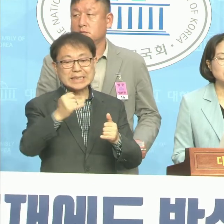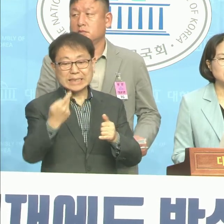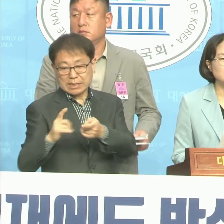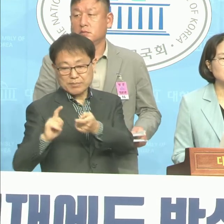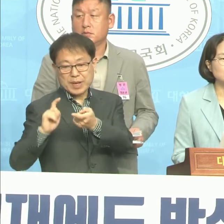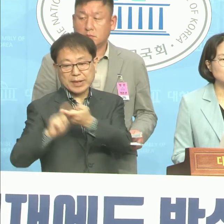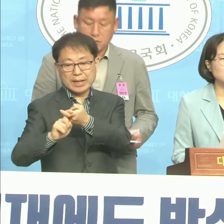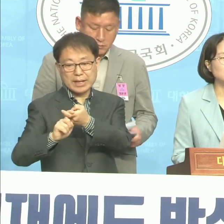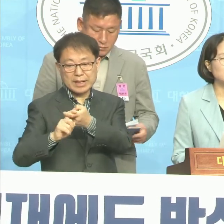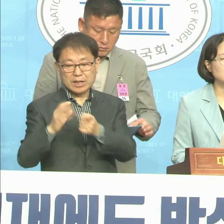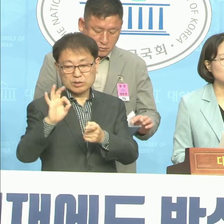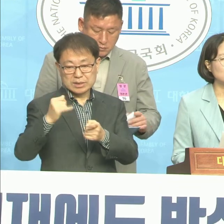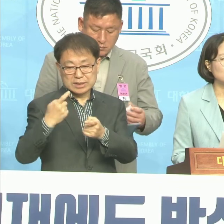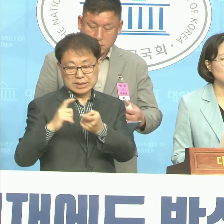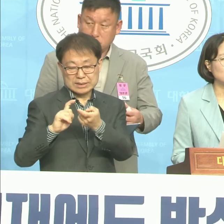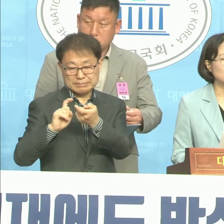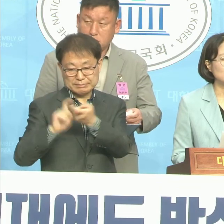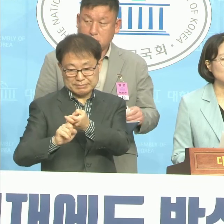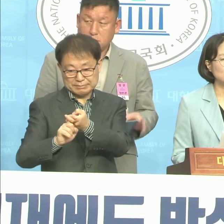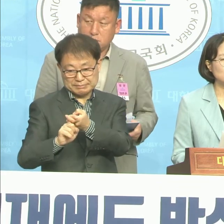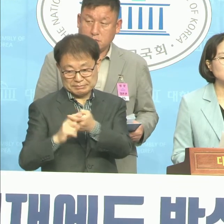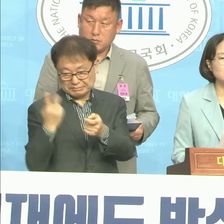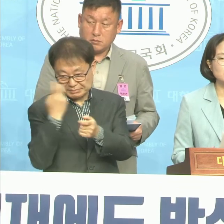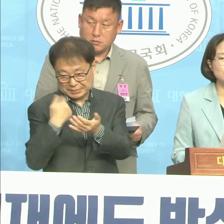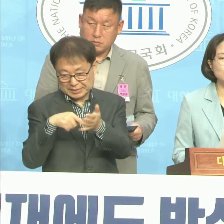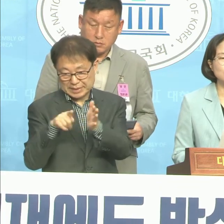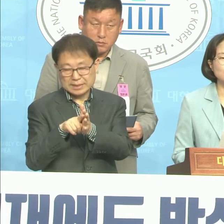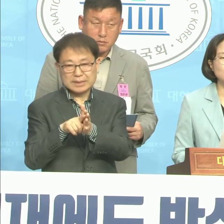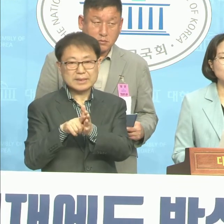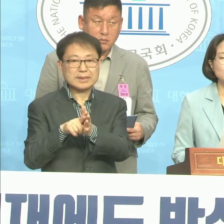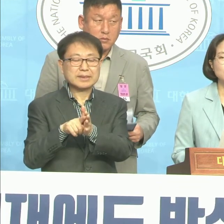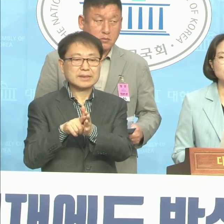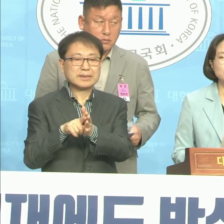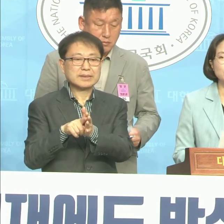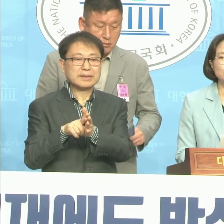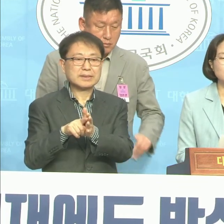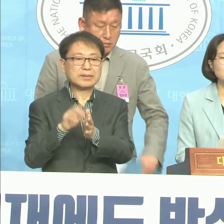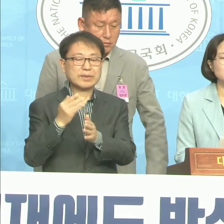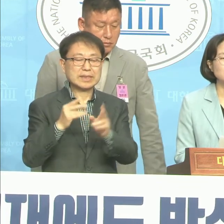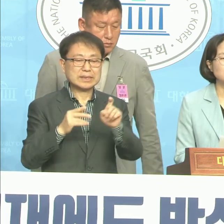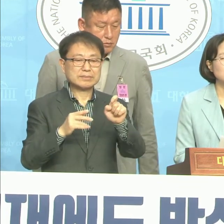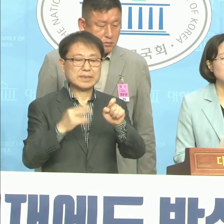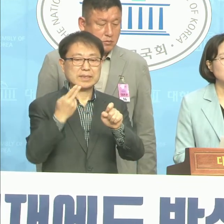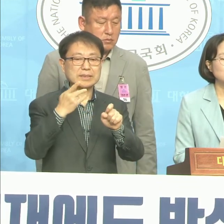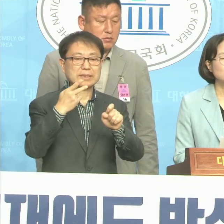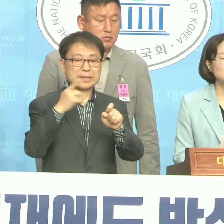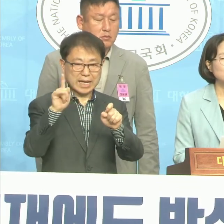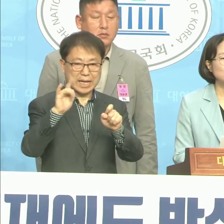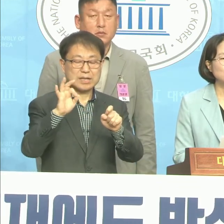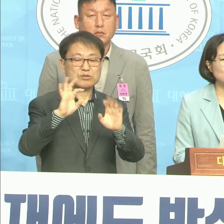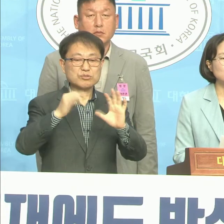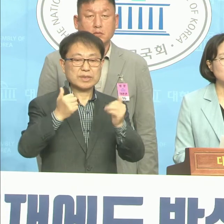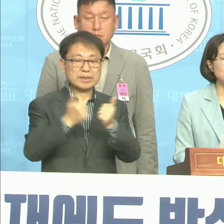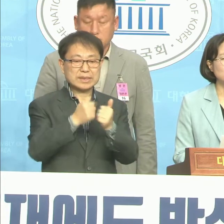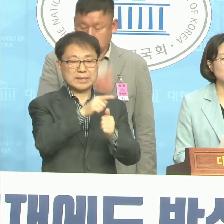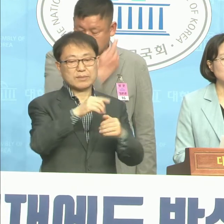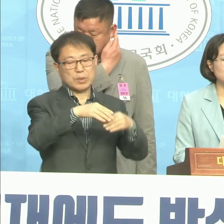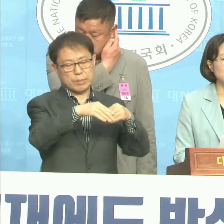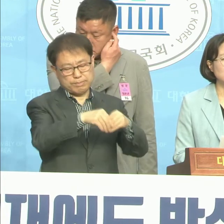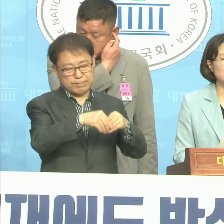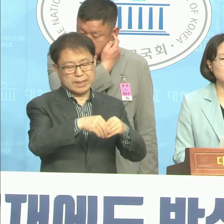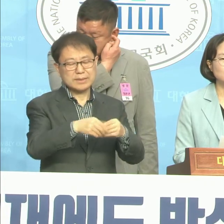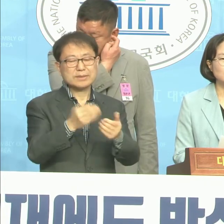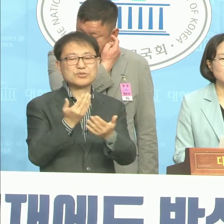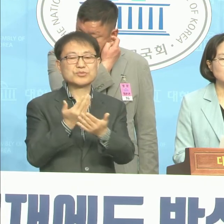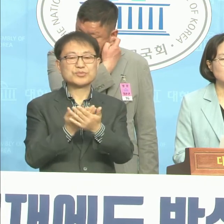을 들을 지키는 울타리가 될 수 있도록 그리고 수단이 될 수 있도록 21 때 국회에서는 2분들의 소노 껏 잡아 주시길